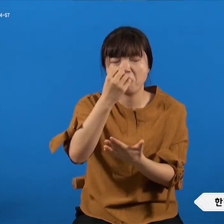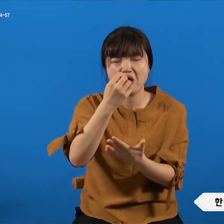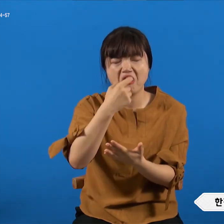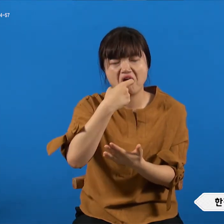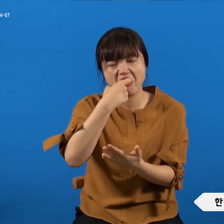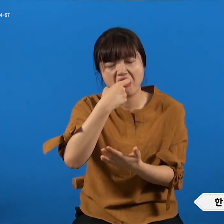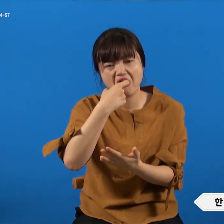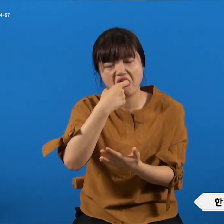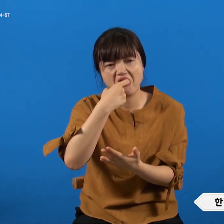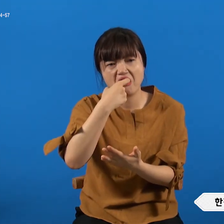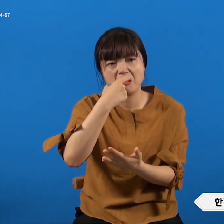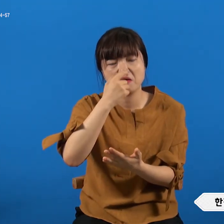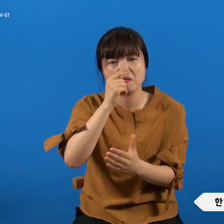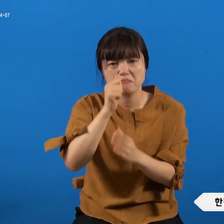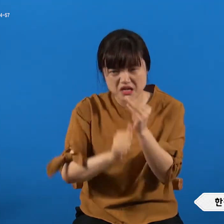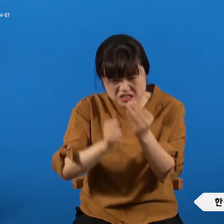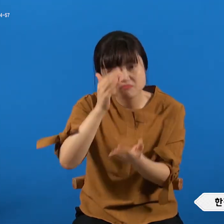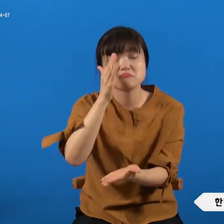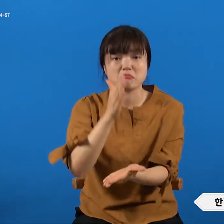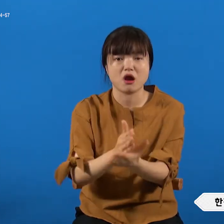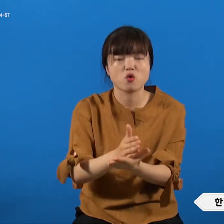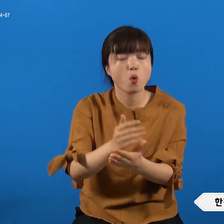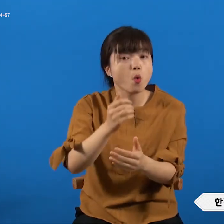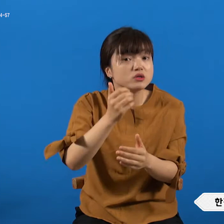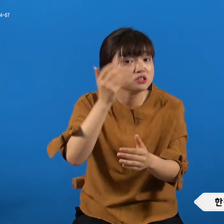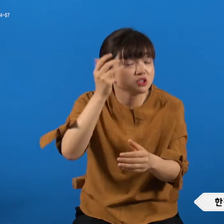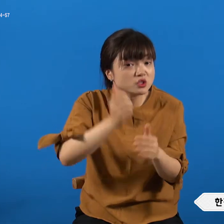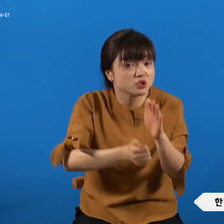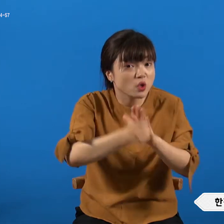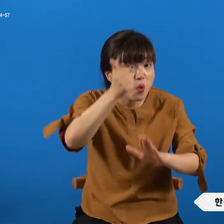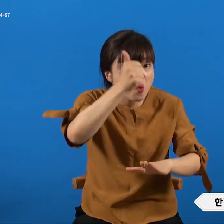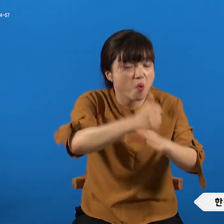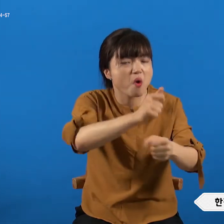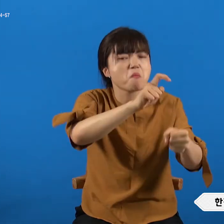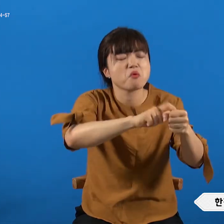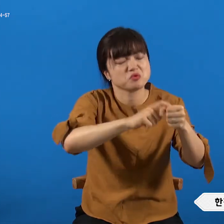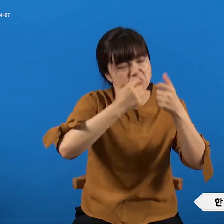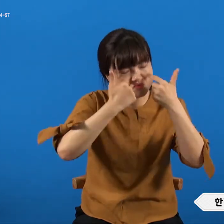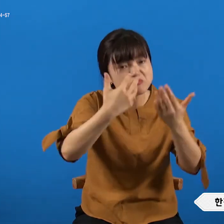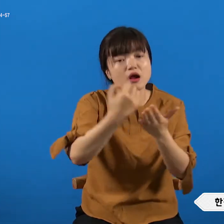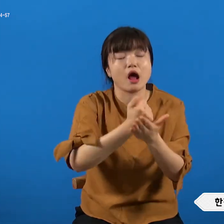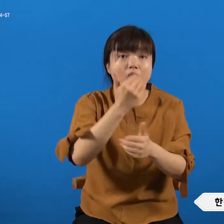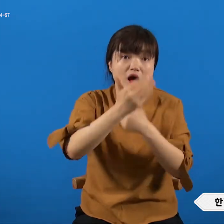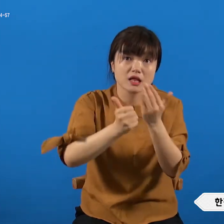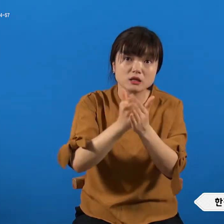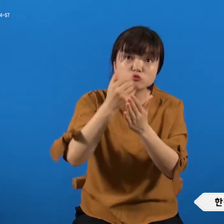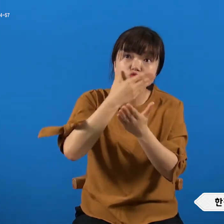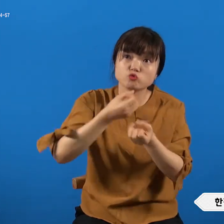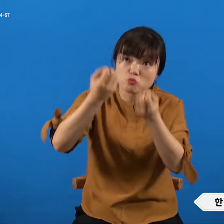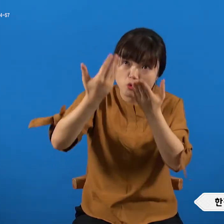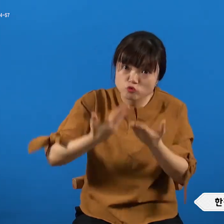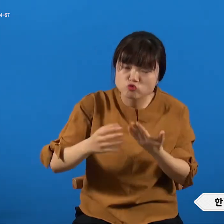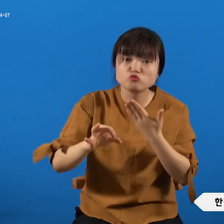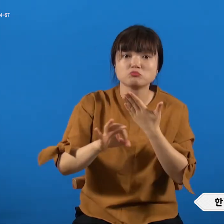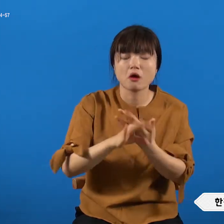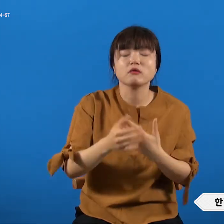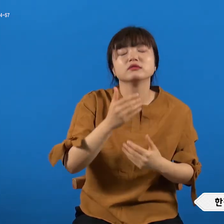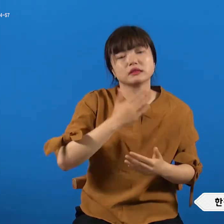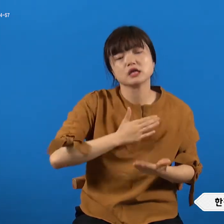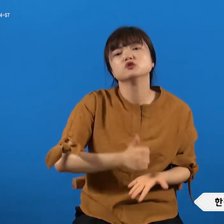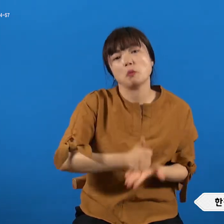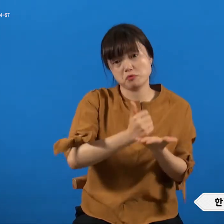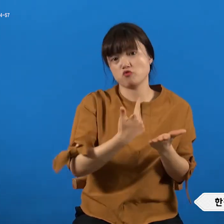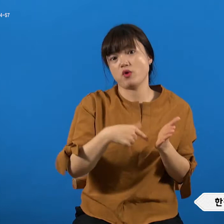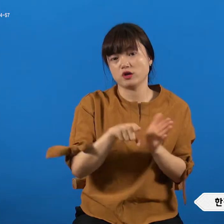되고 이 성공의 철학이 분명해야 됩니다. 내가 만약에 하나님 축복해 주시면 그것은 섬김을